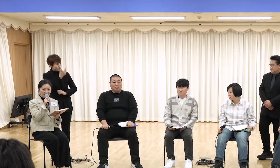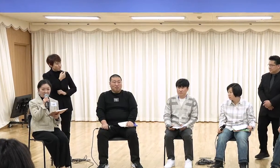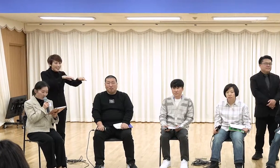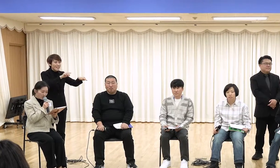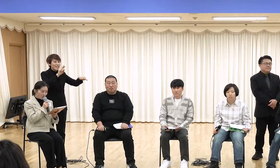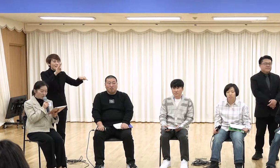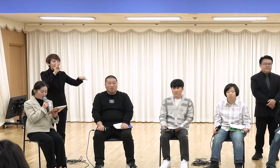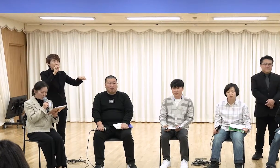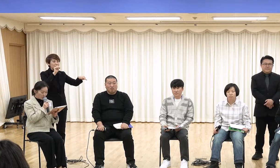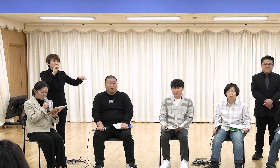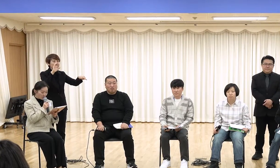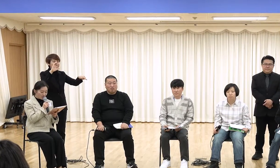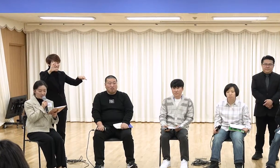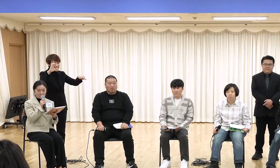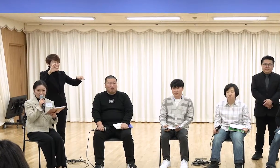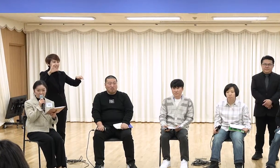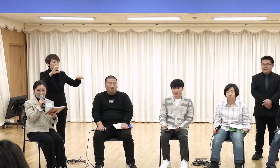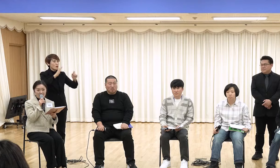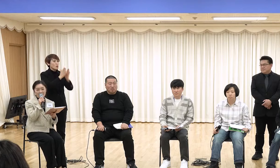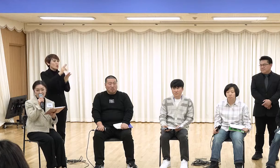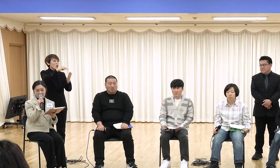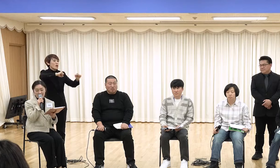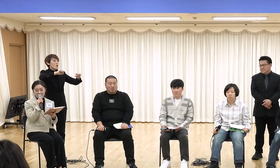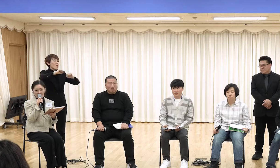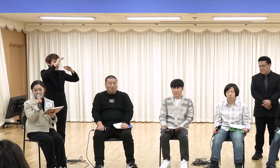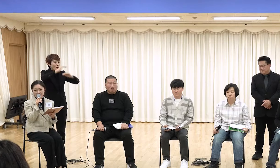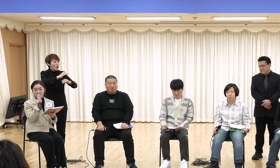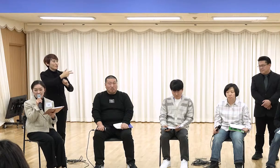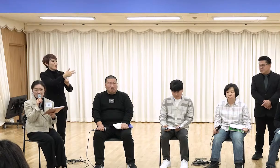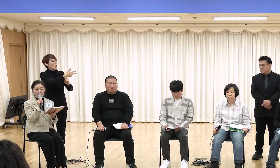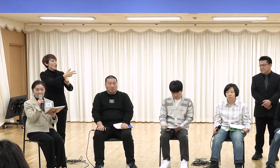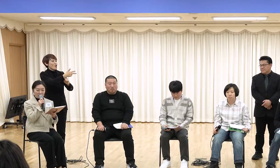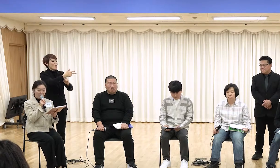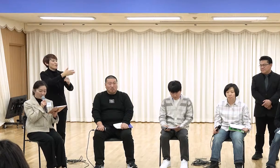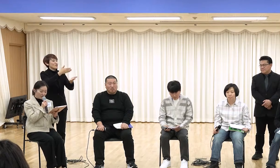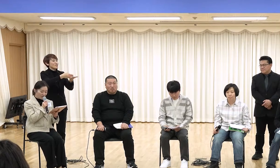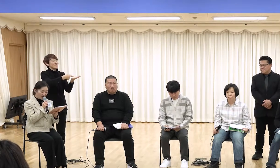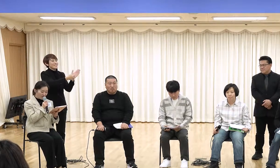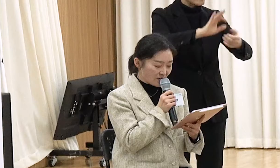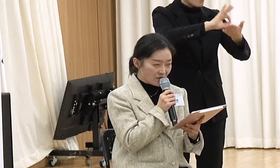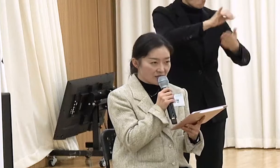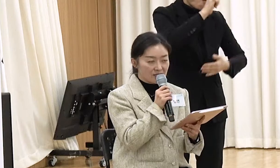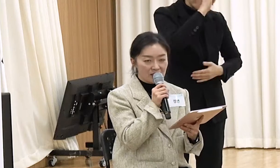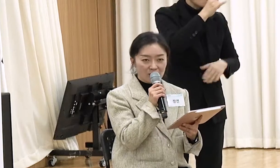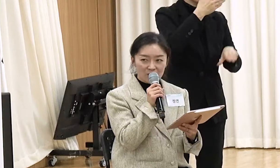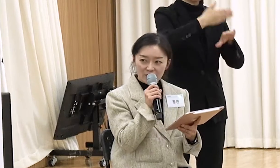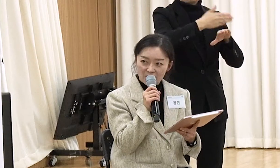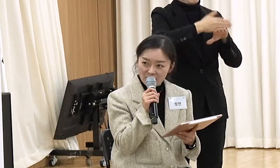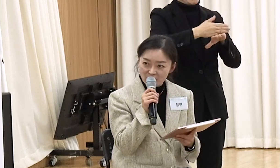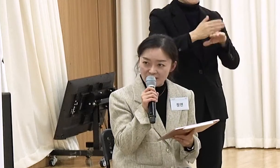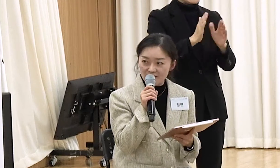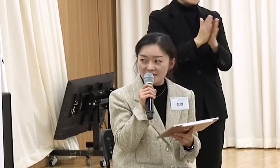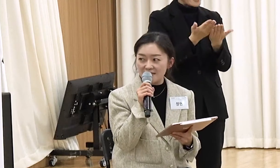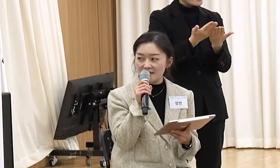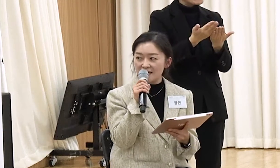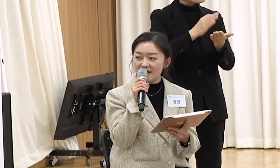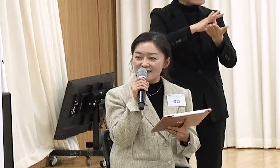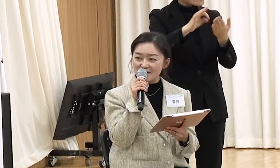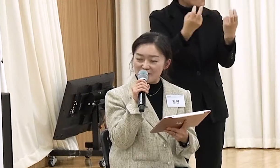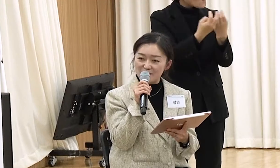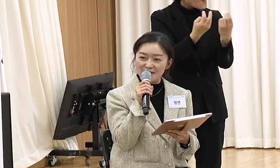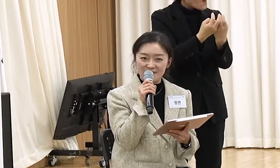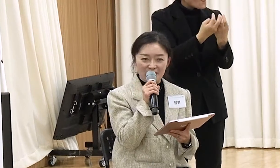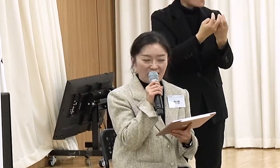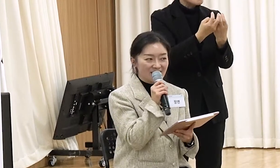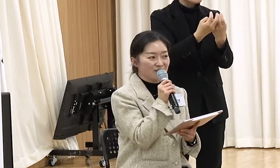드릴 텐데 여기서 독서 활동을 직접 하시는 게 뉴스에 소개가 되었더라고요. 그래서 이 책을 어떻게 활용하셨는지